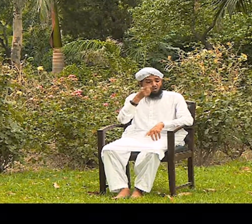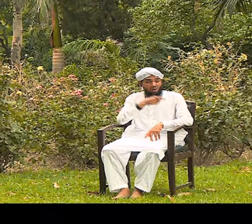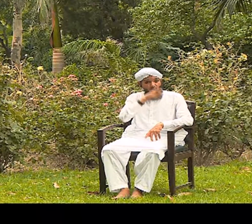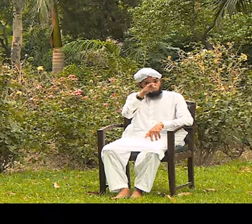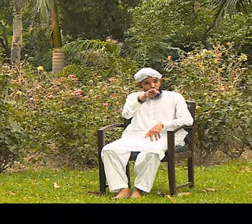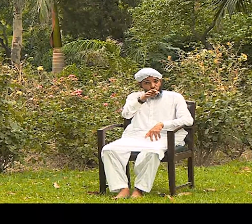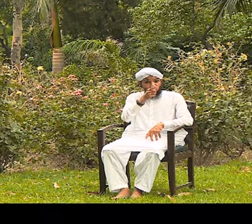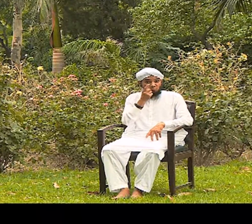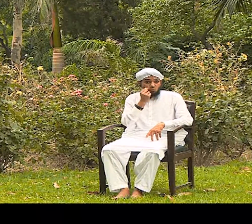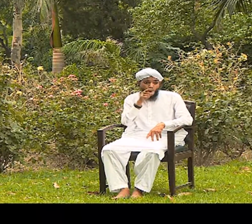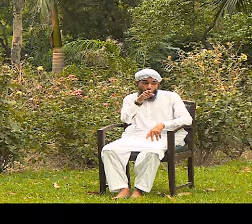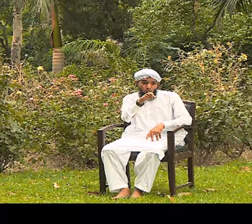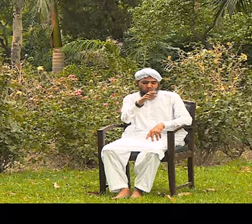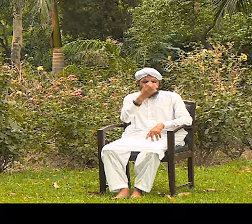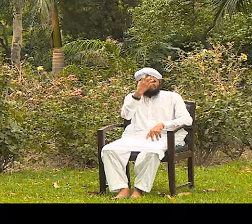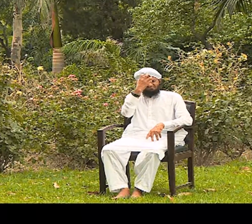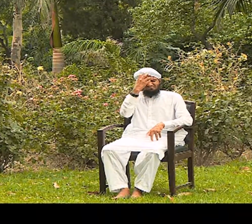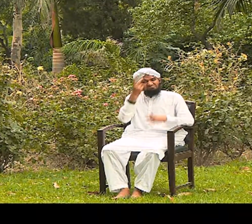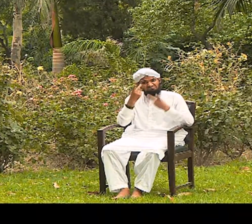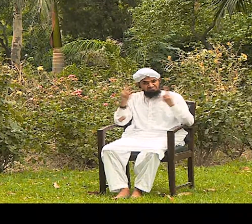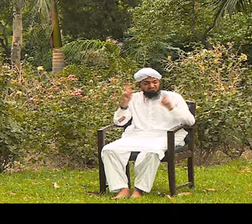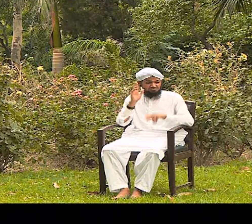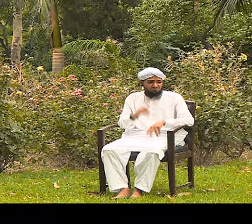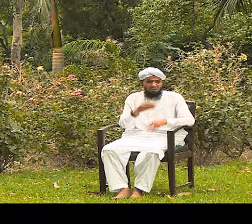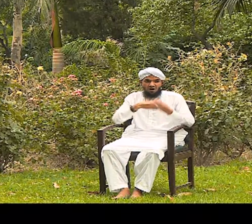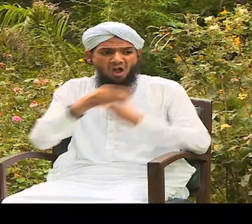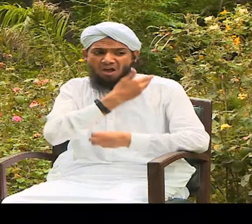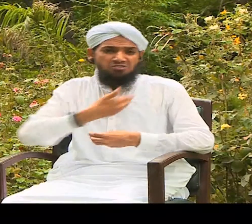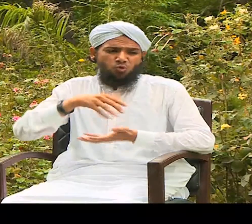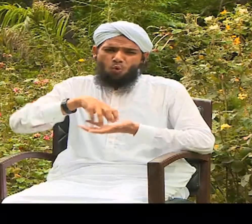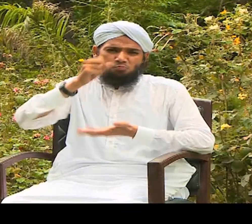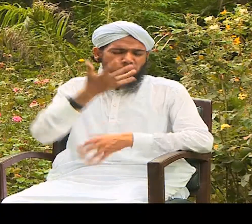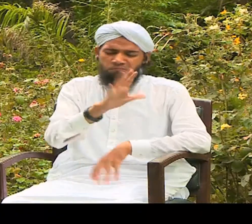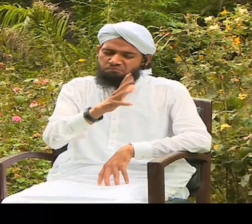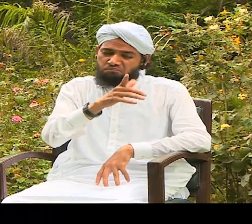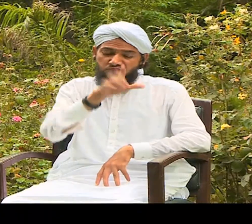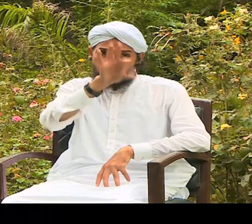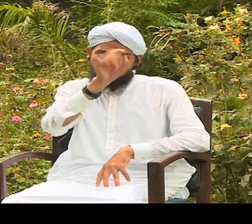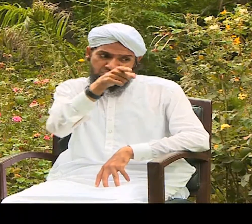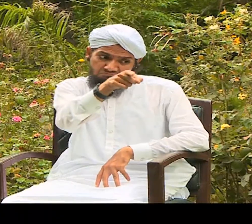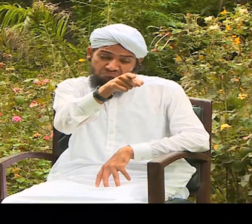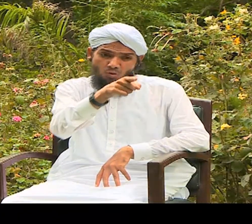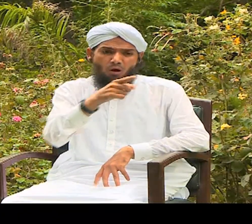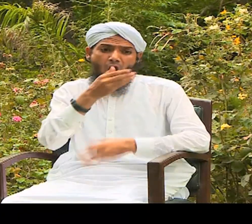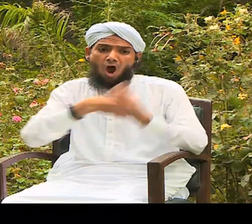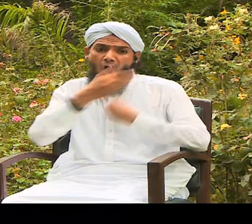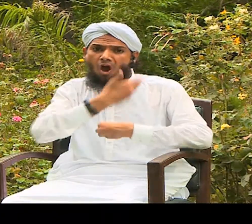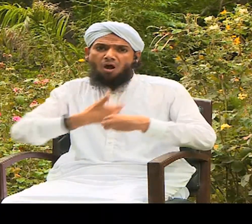زیادہ غضب ہے اور اللہ پاک اس سے ناراض ہے، اس کا حج قبول نہیں کیا گیا بلکہ اس کے منہ